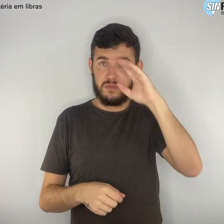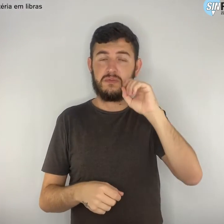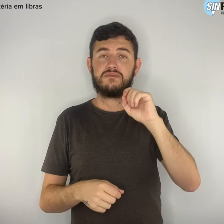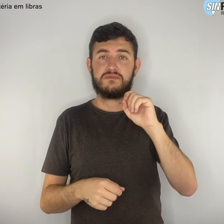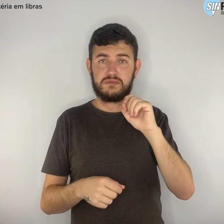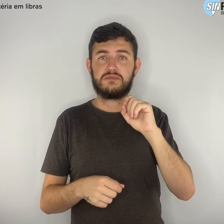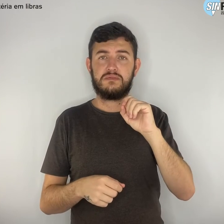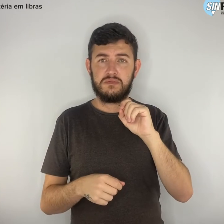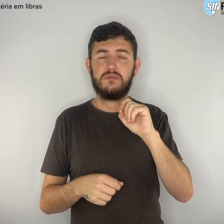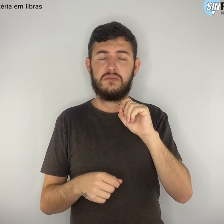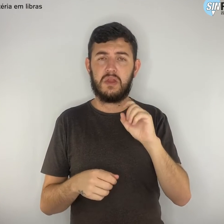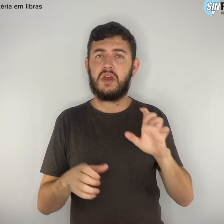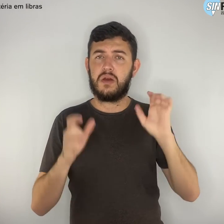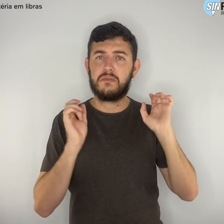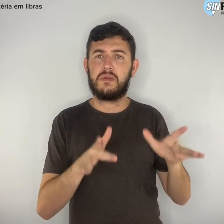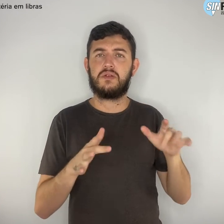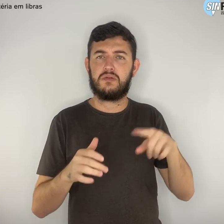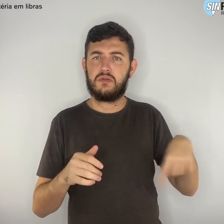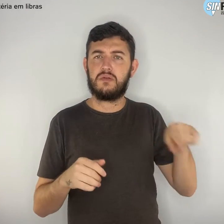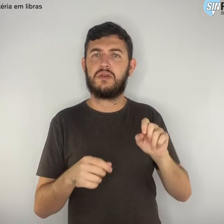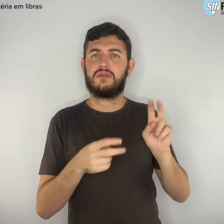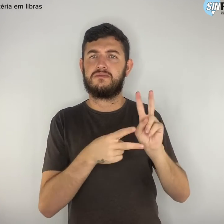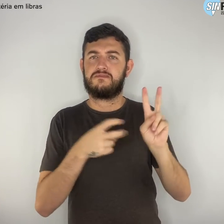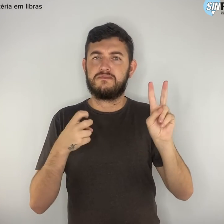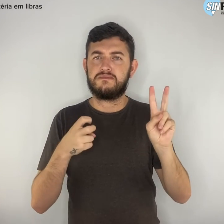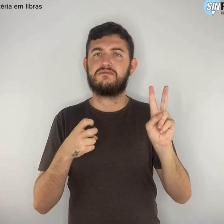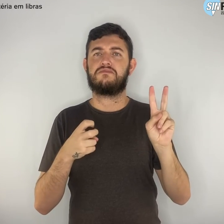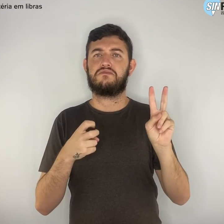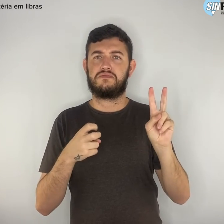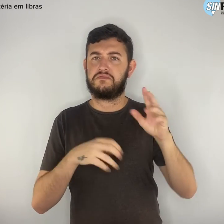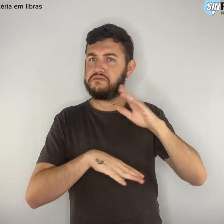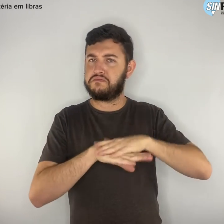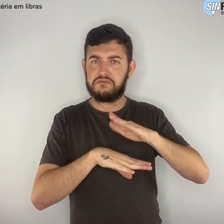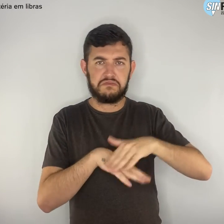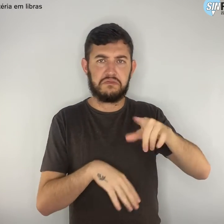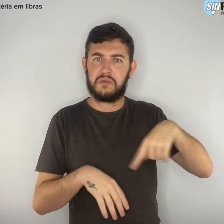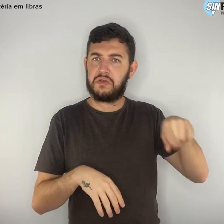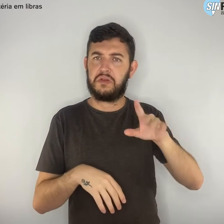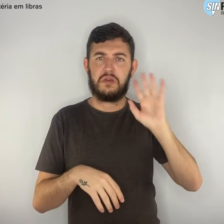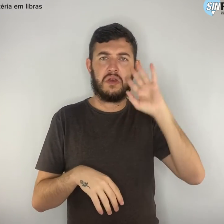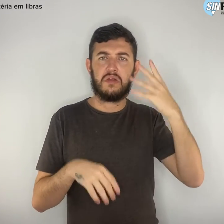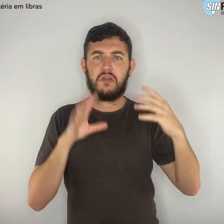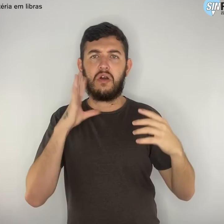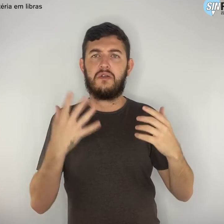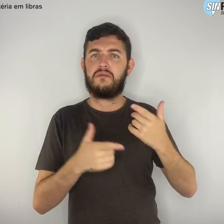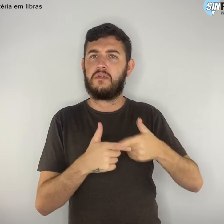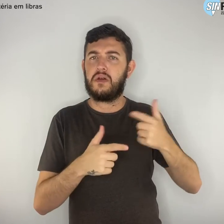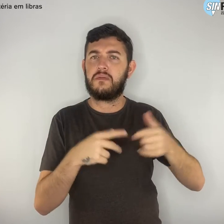à própria sorte. Simplesmente extinguiu a ação do Estado nessas